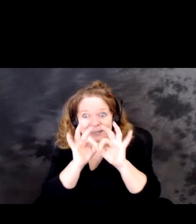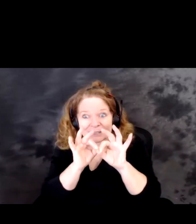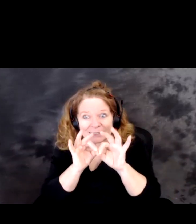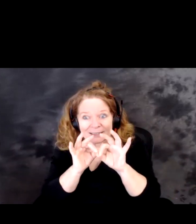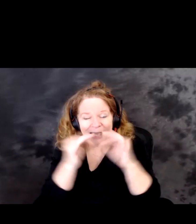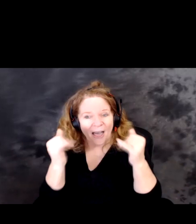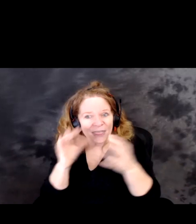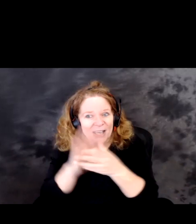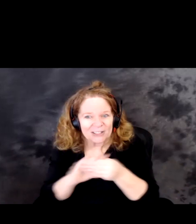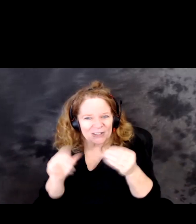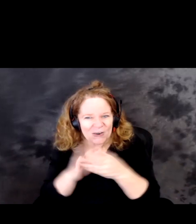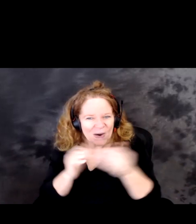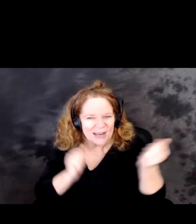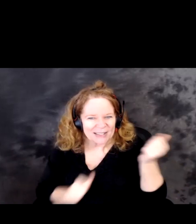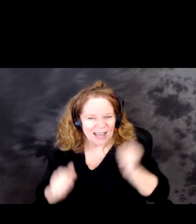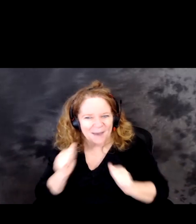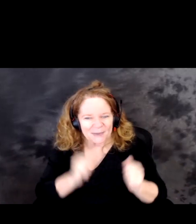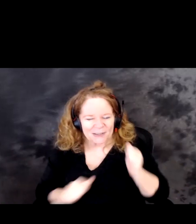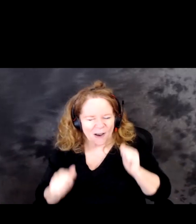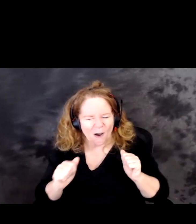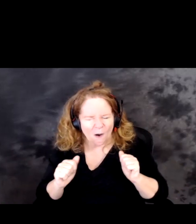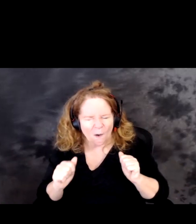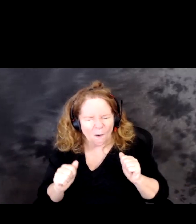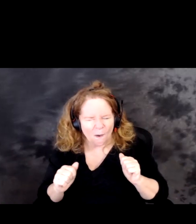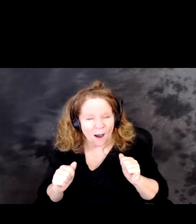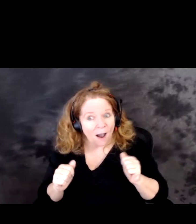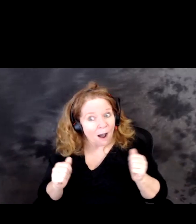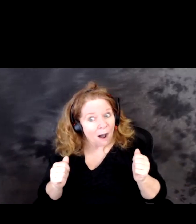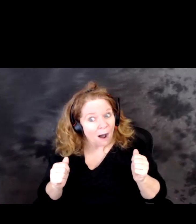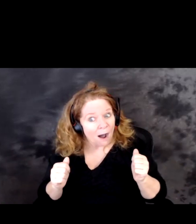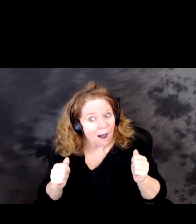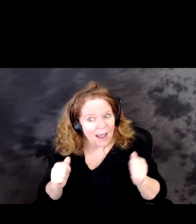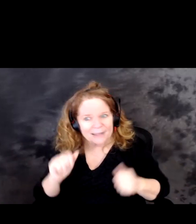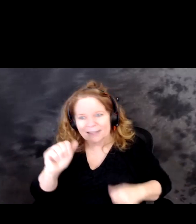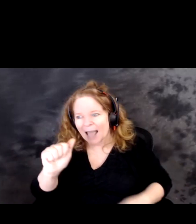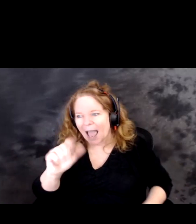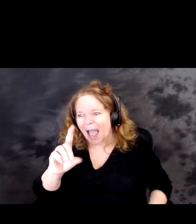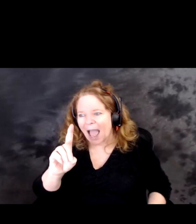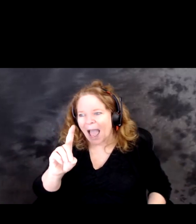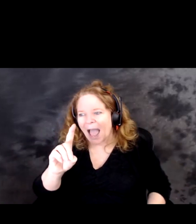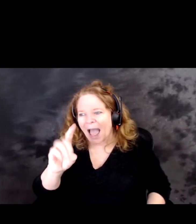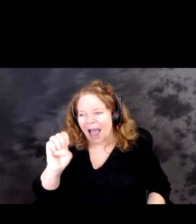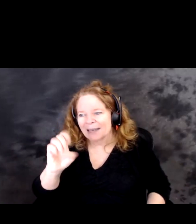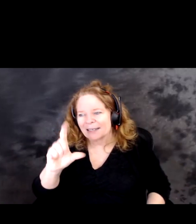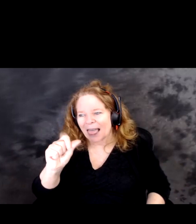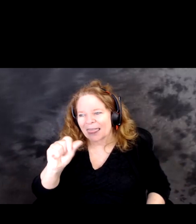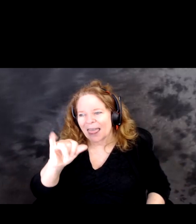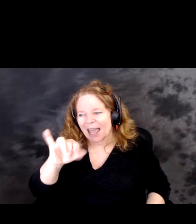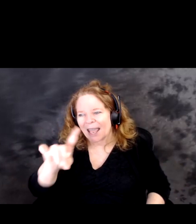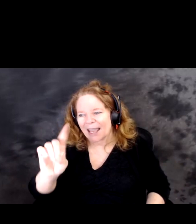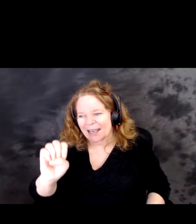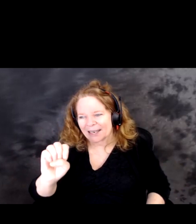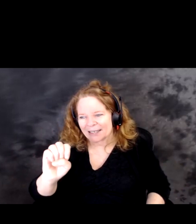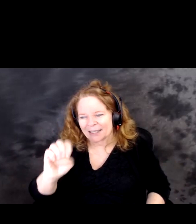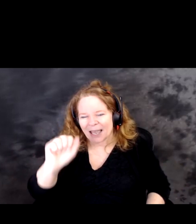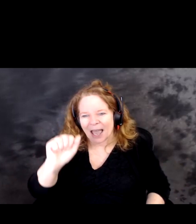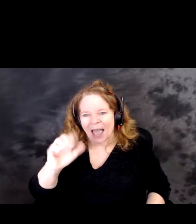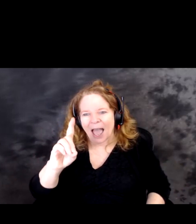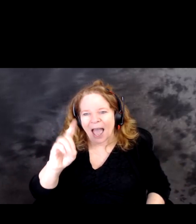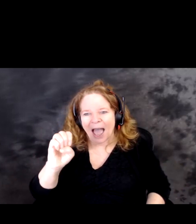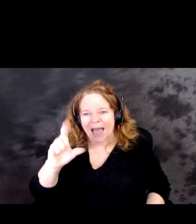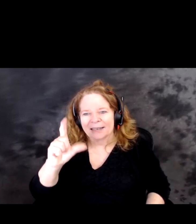no menos, en nuestro espectáculo del cuento es Adeline. Adelaide,